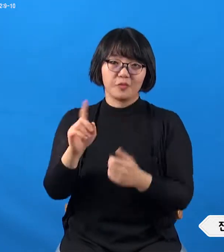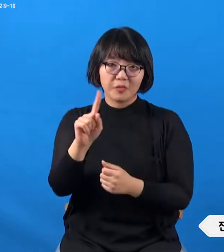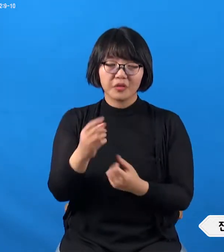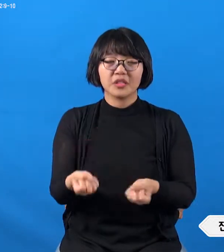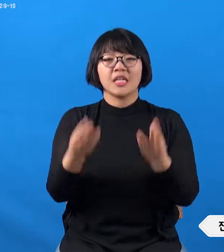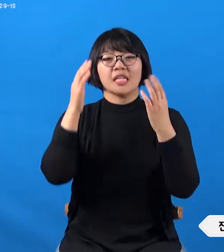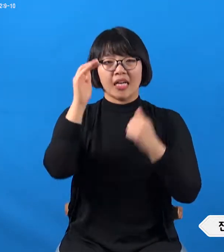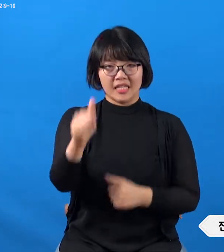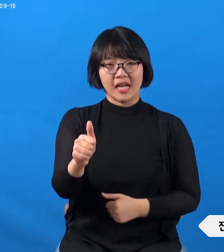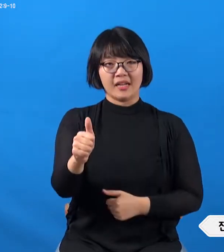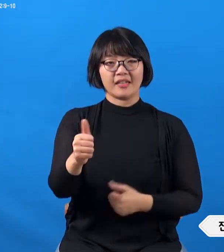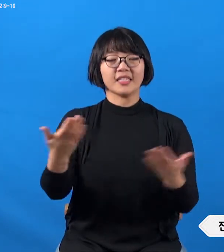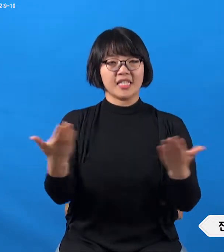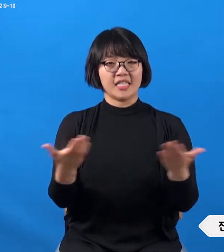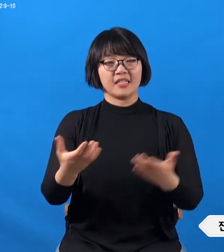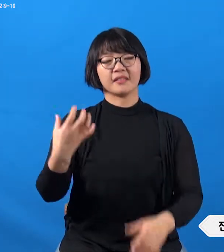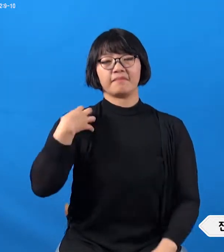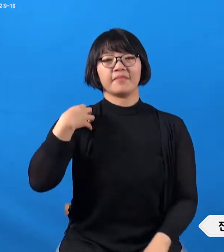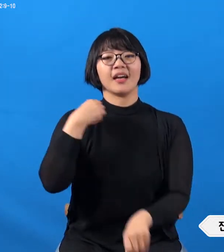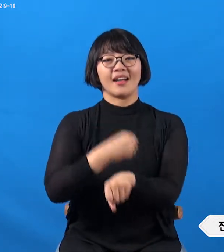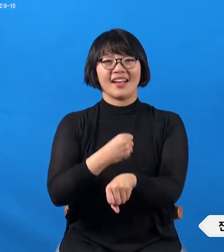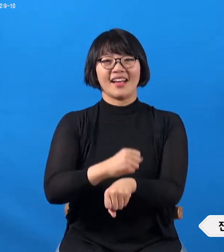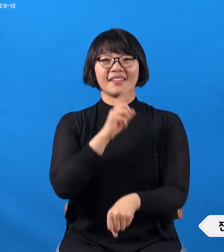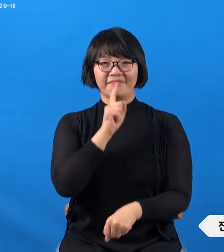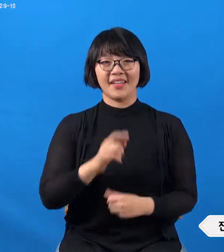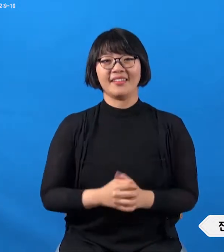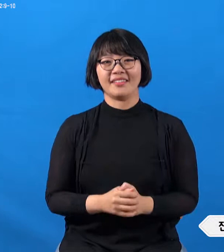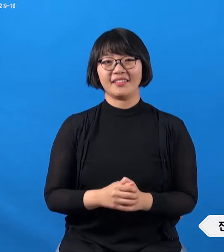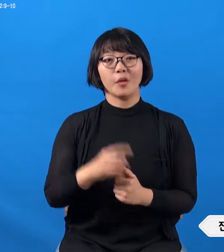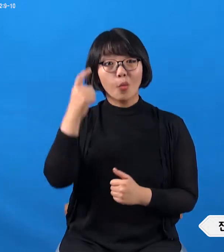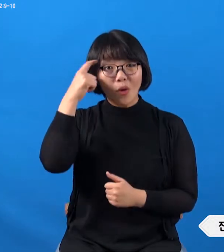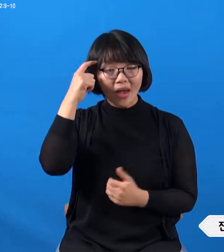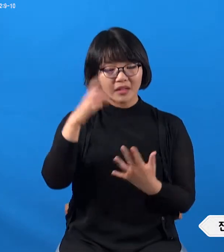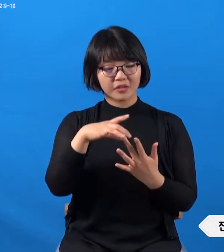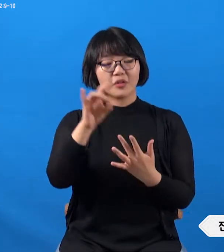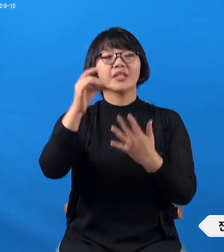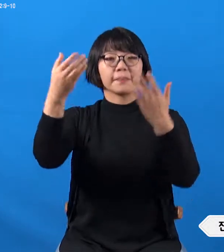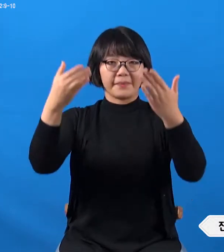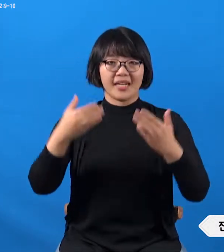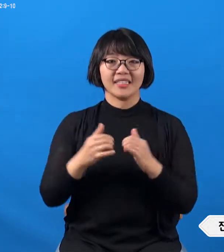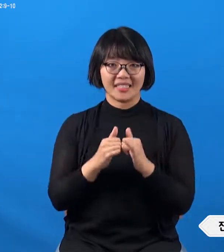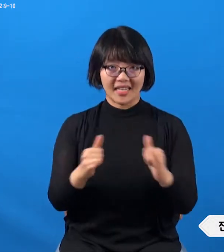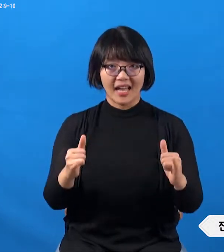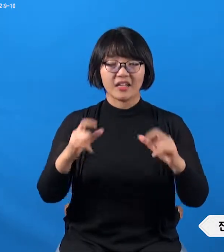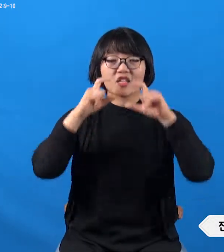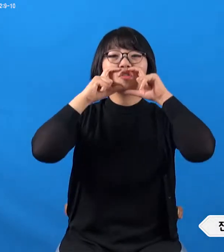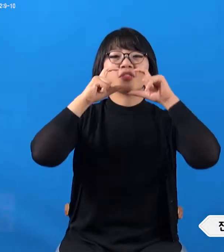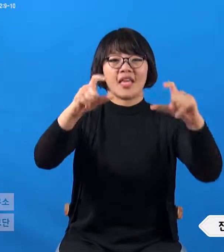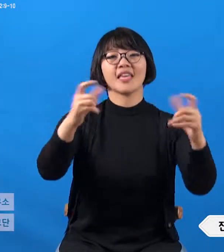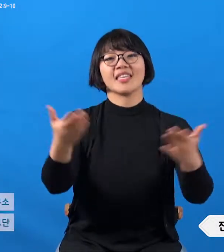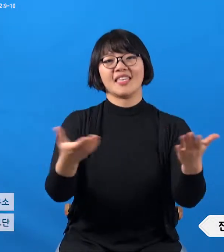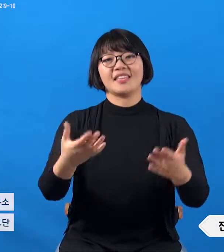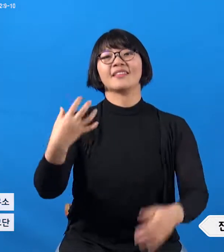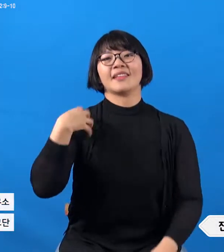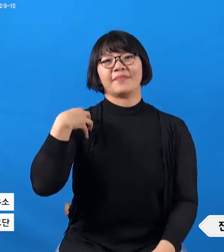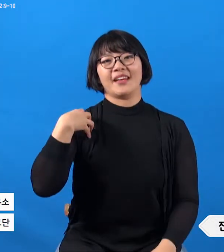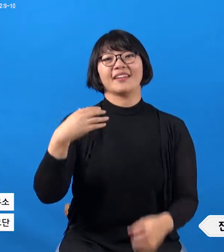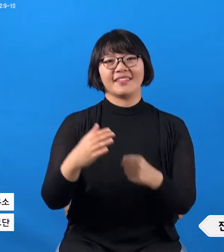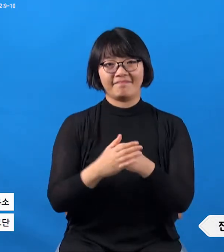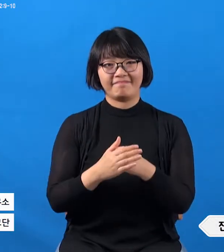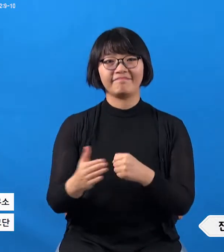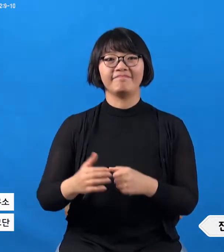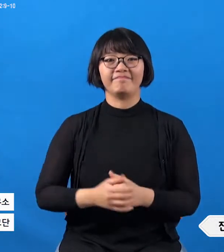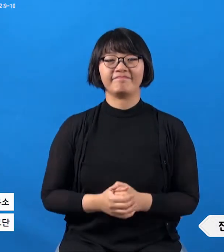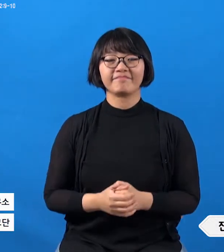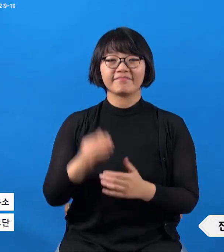제사장의 삶을 살라. 선택받은 자, 선포하며 사는